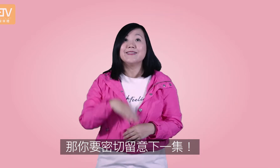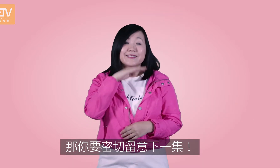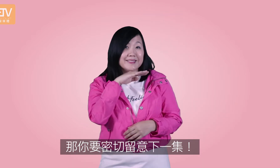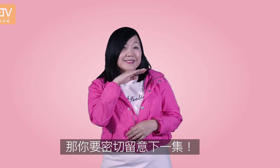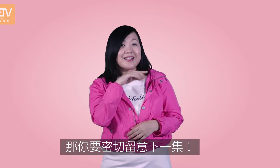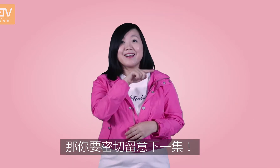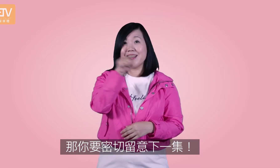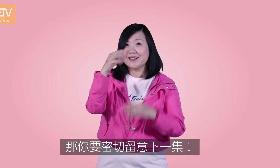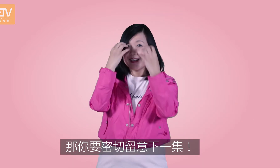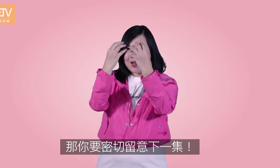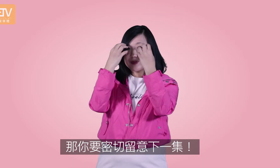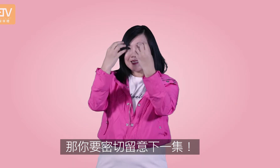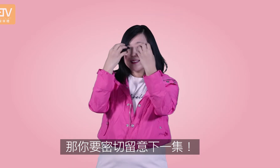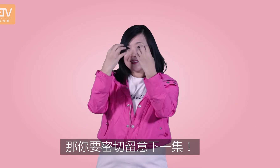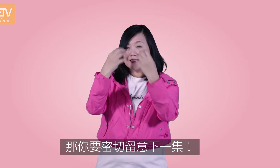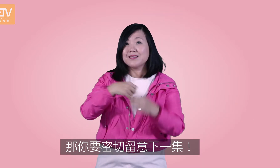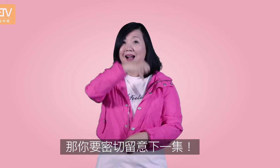那你就要密切留意下一集了。